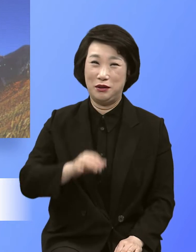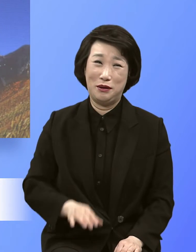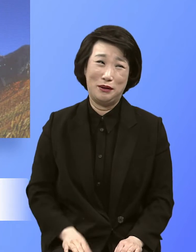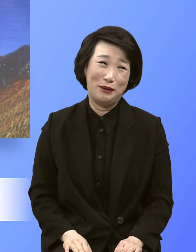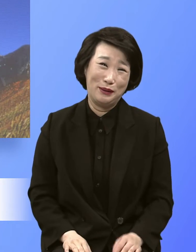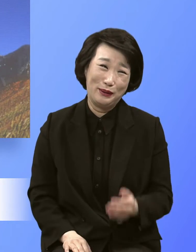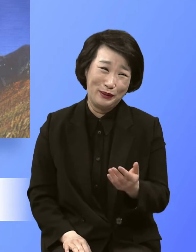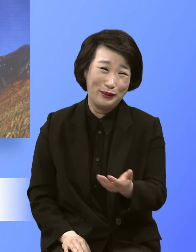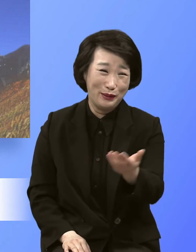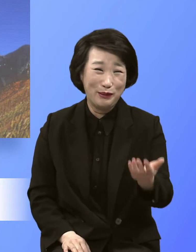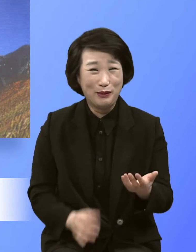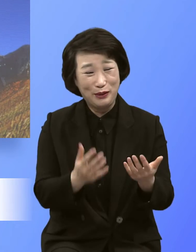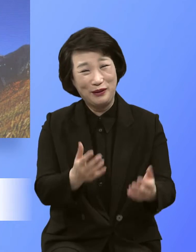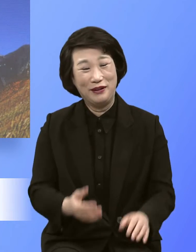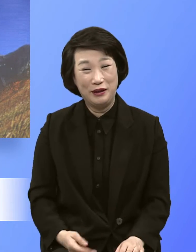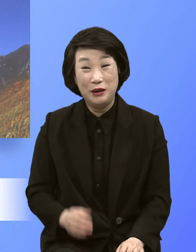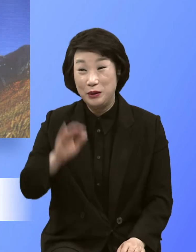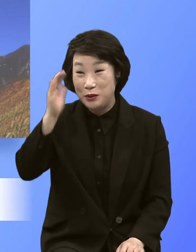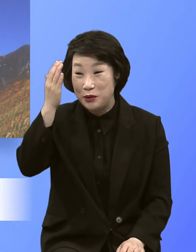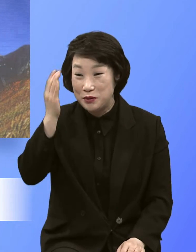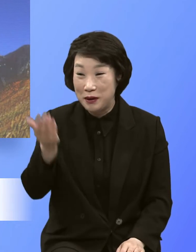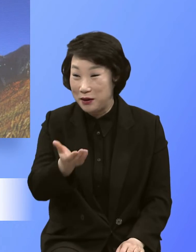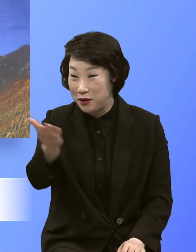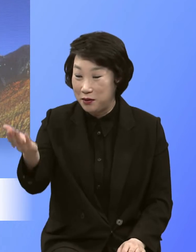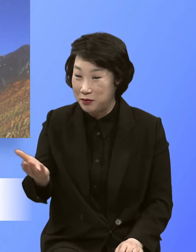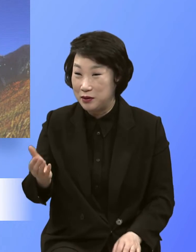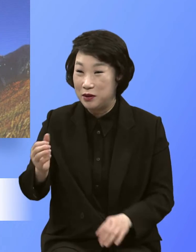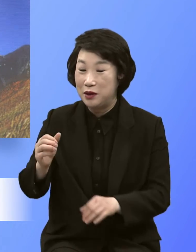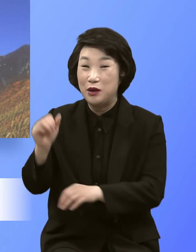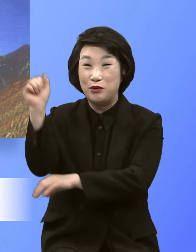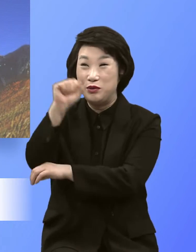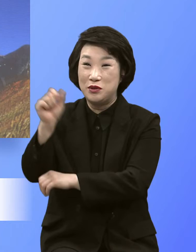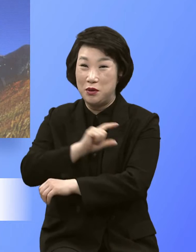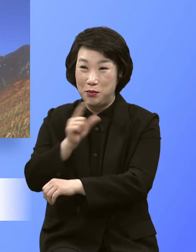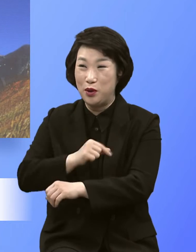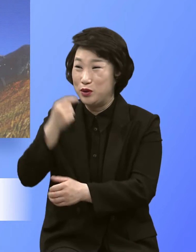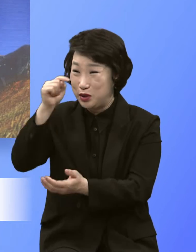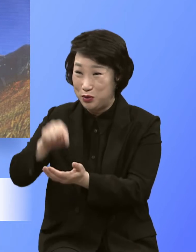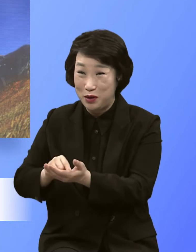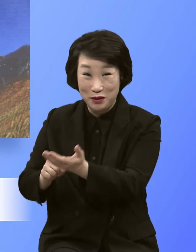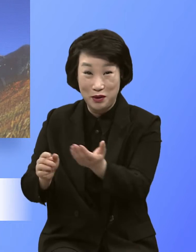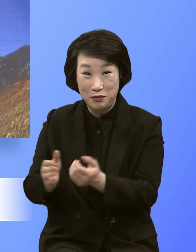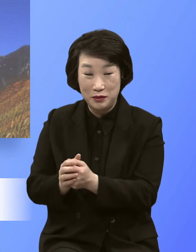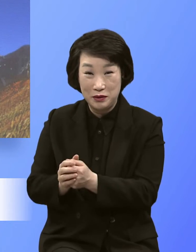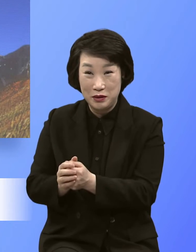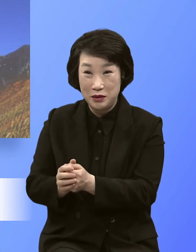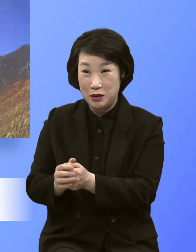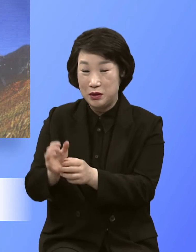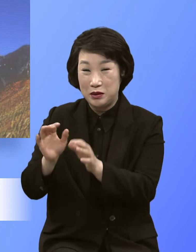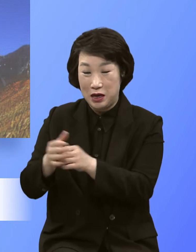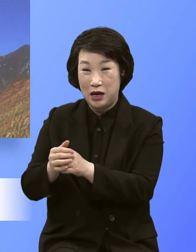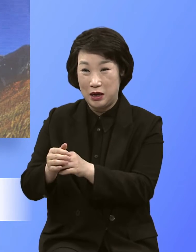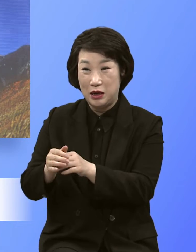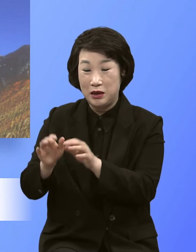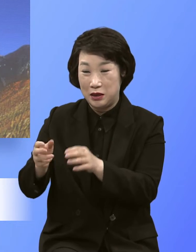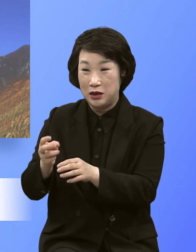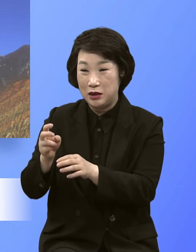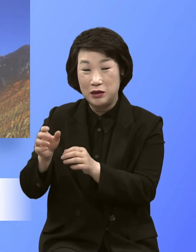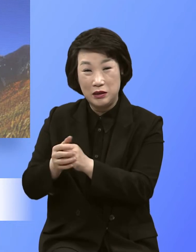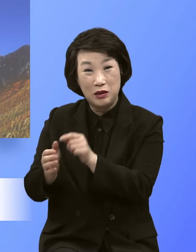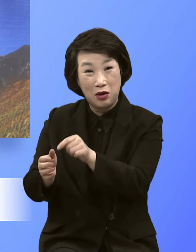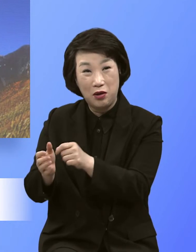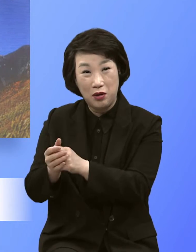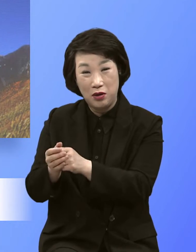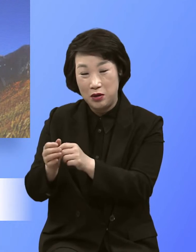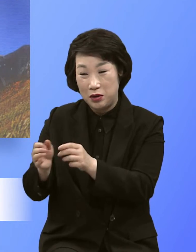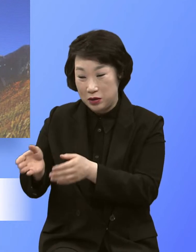그러면 지금은 자동차 꽁지가 빠져나가도 바퀴가 손에 걸리지만